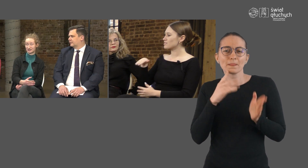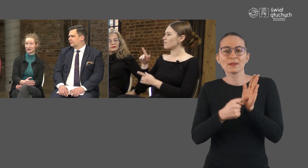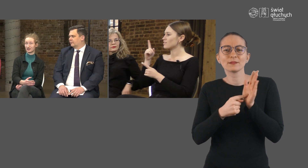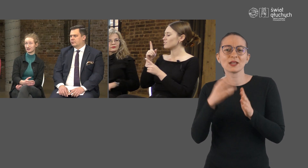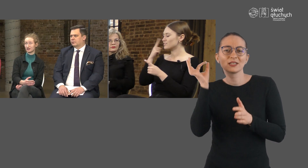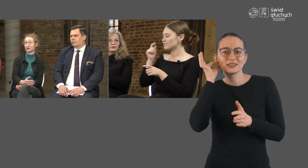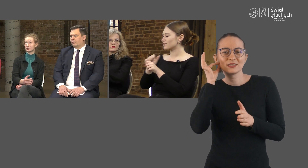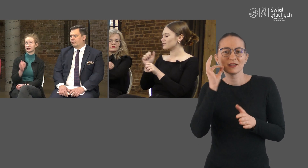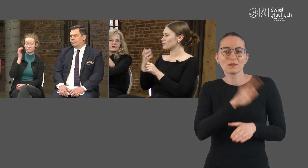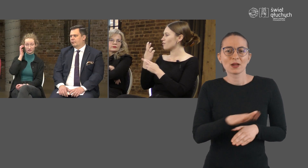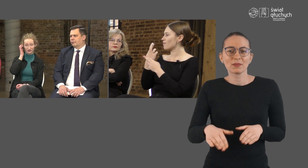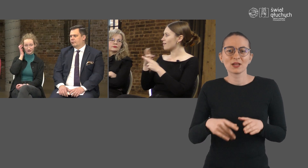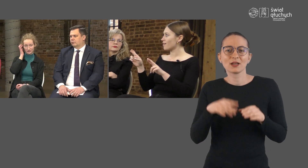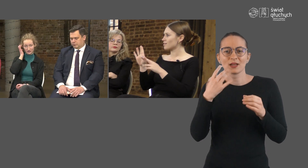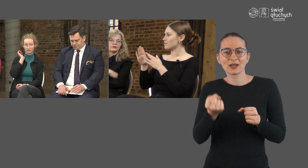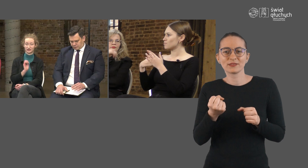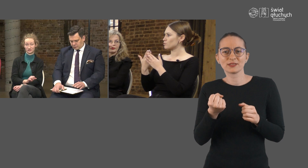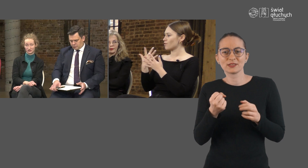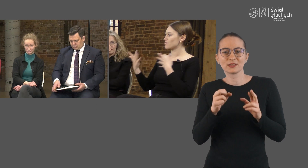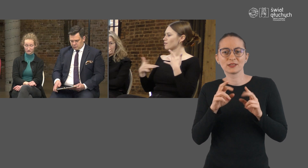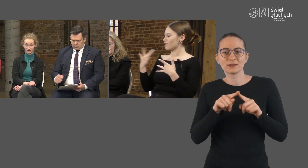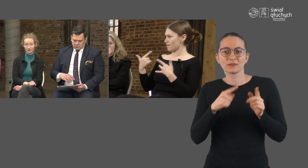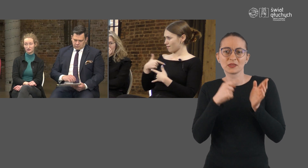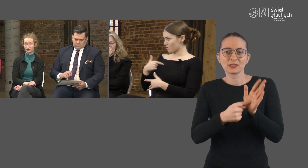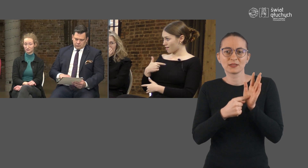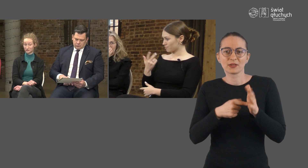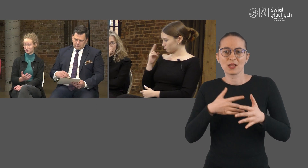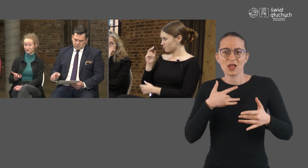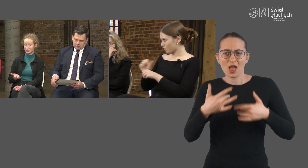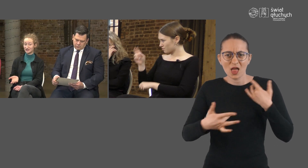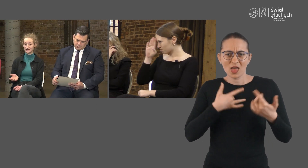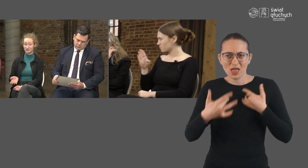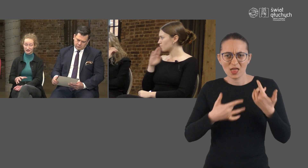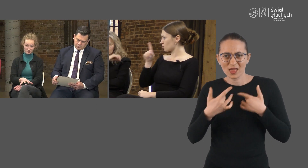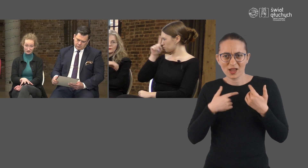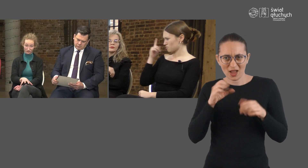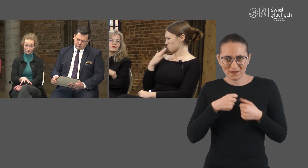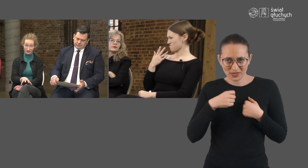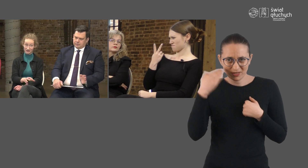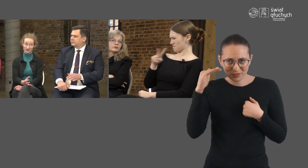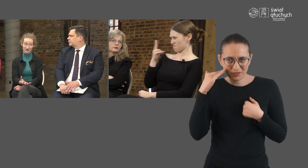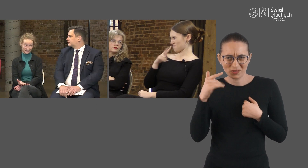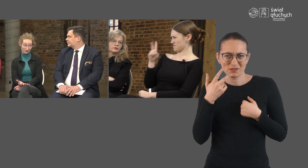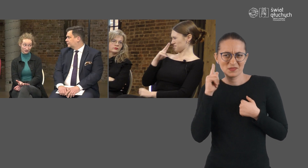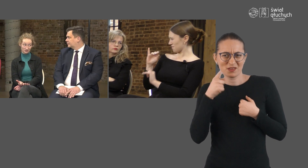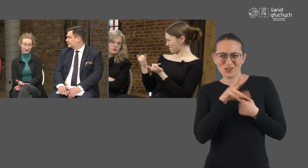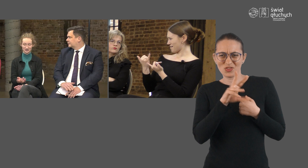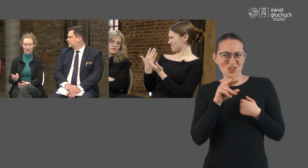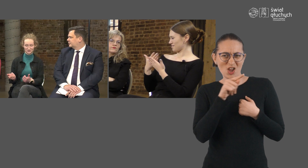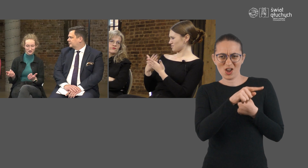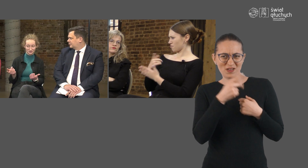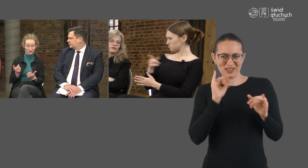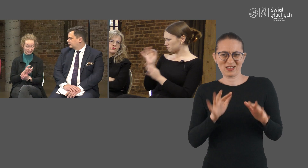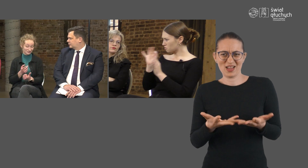częsta reakcja, gdy ludzie dowiadywali się, że faktycznie nie dosłyszę, to było po prostu zdziwienie i nie widać nic po tobie, jak to,